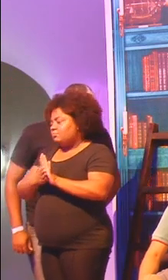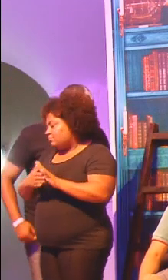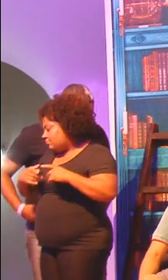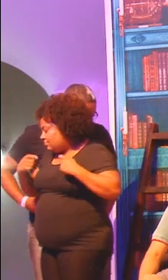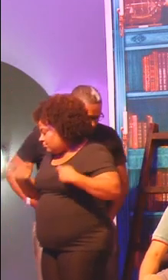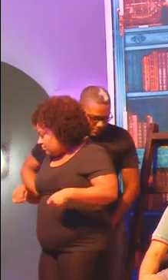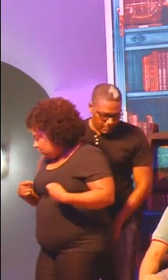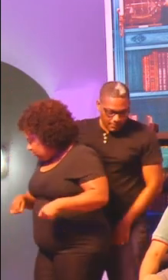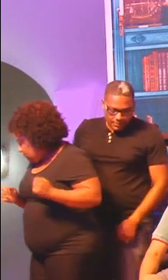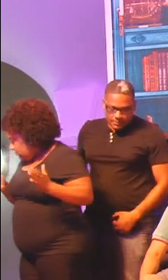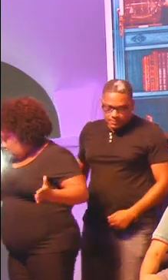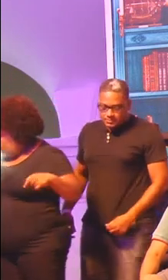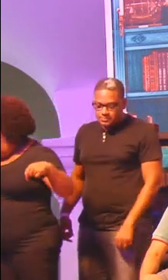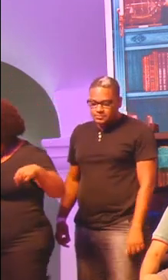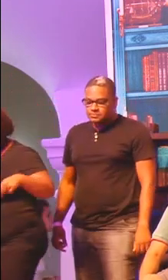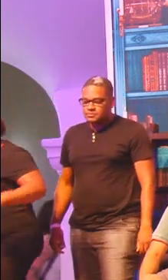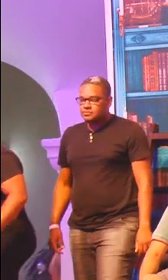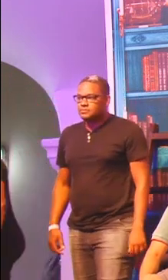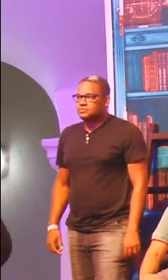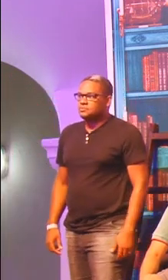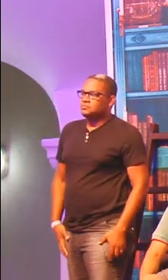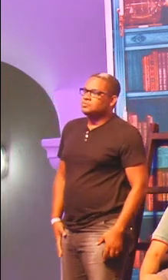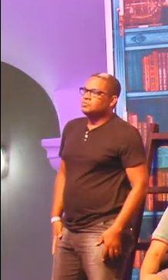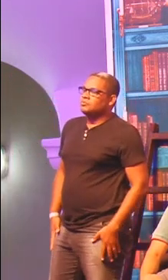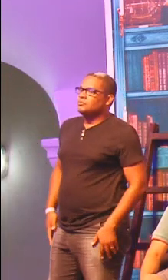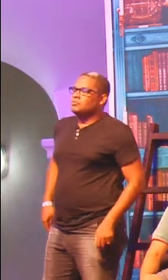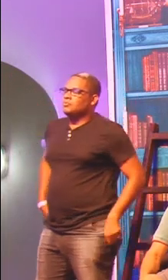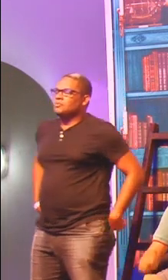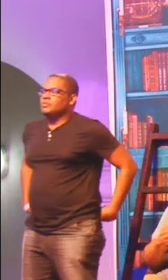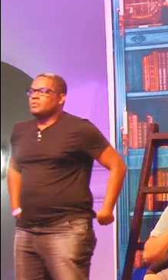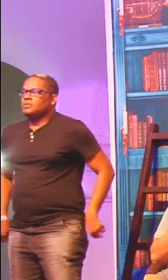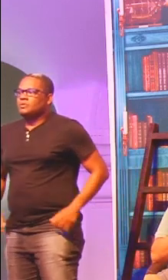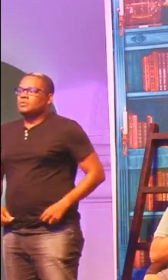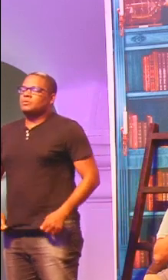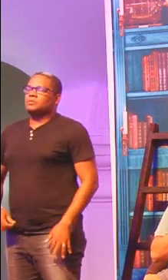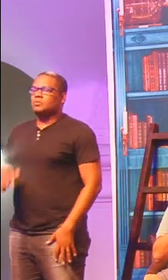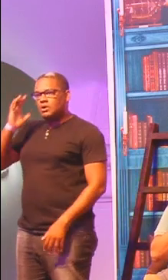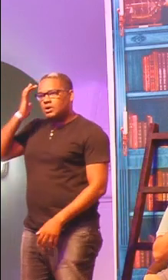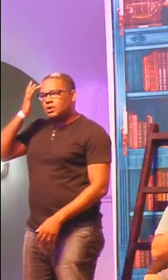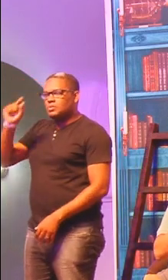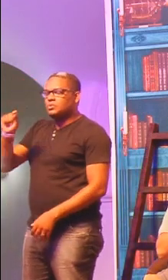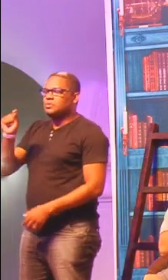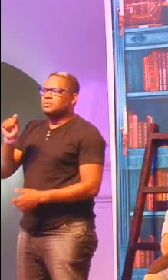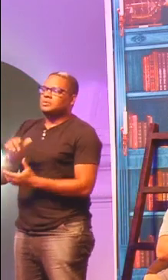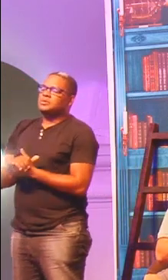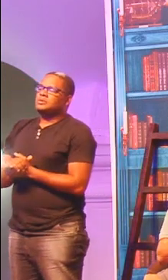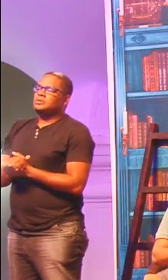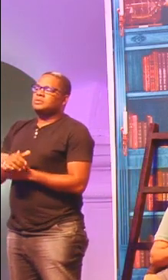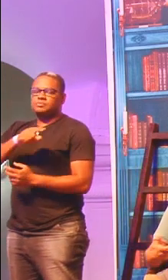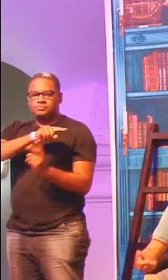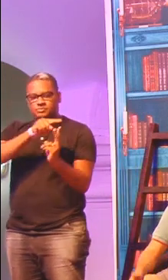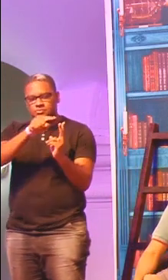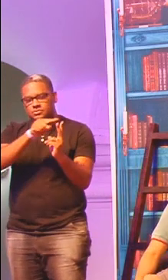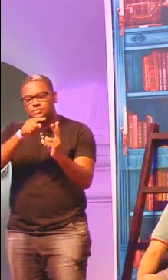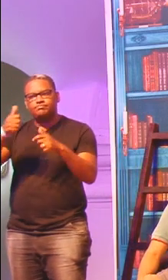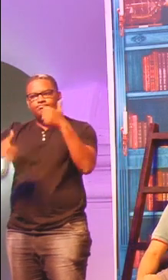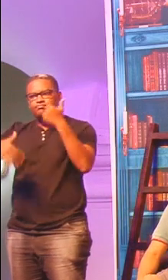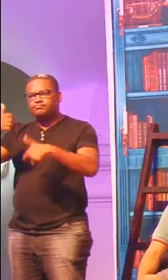necessária, muito oportuna, sobretudo nesses tempos. Tá? Eu acho que, de certa forma, as falas de